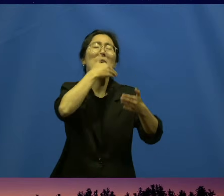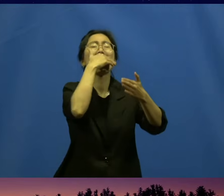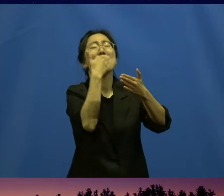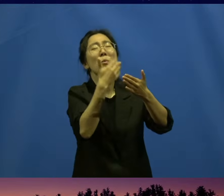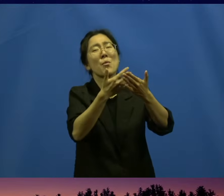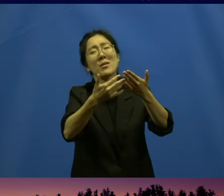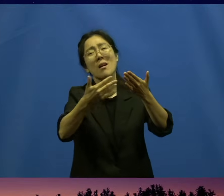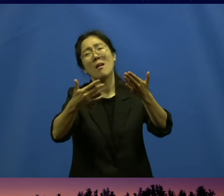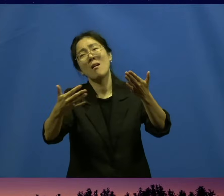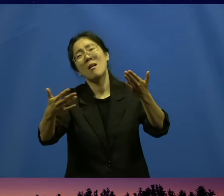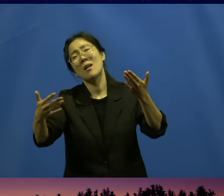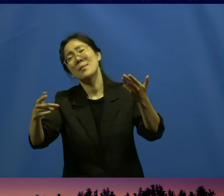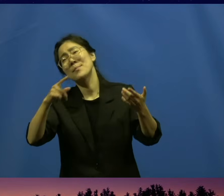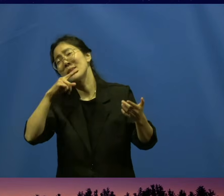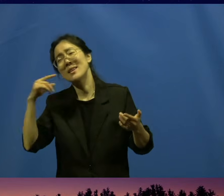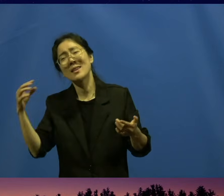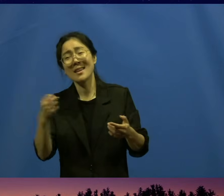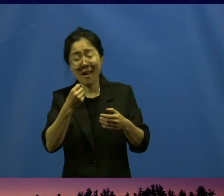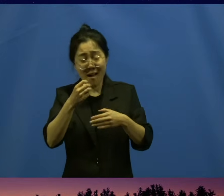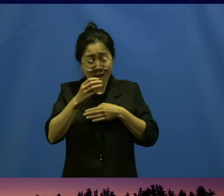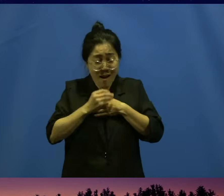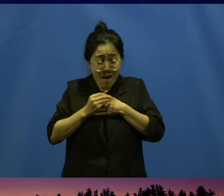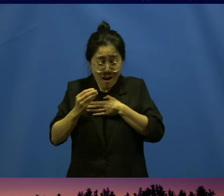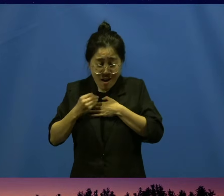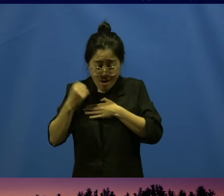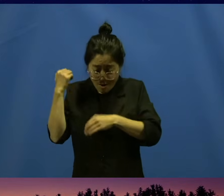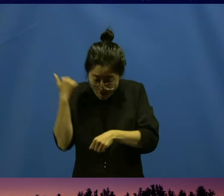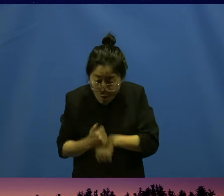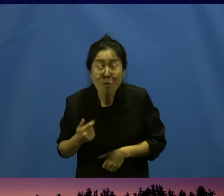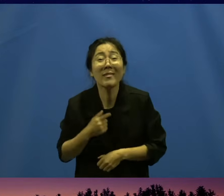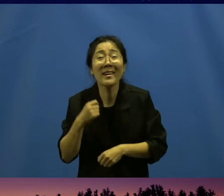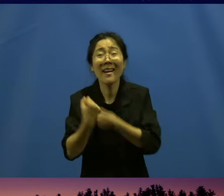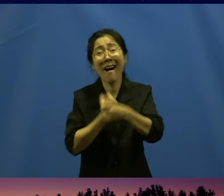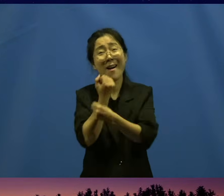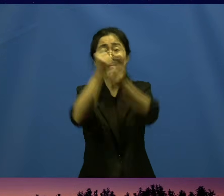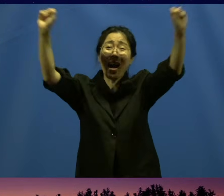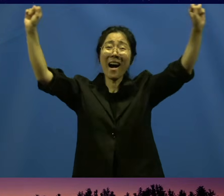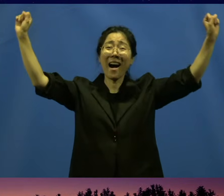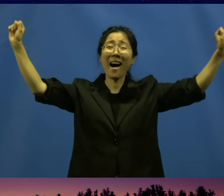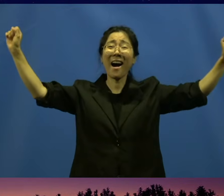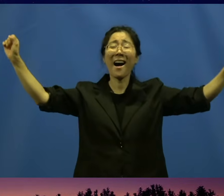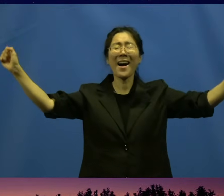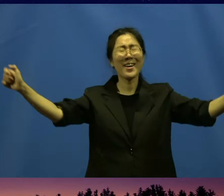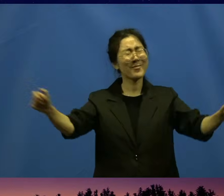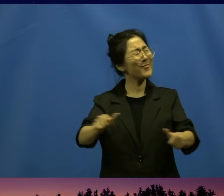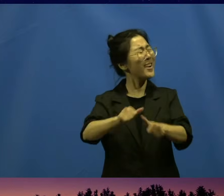십자가의 보혈 자유케 했네.